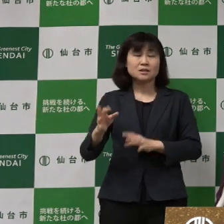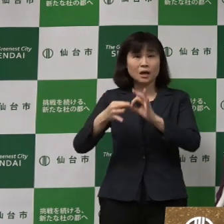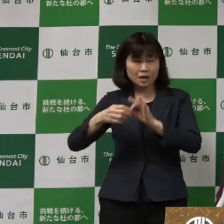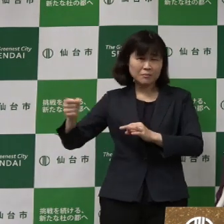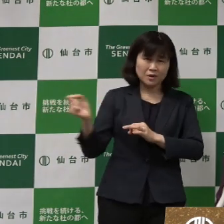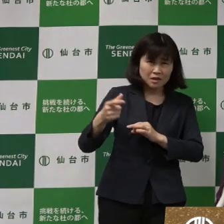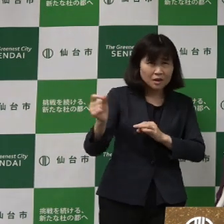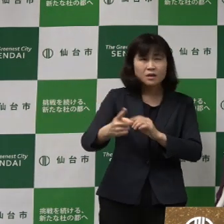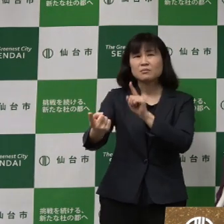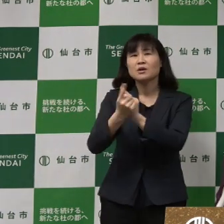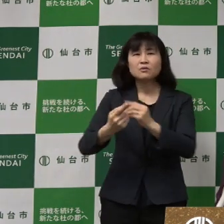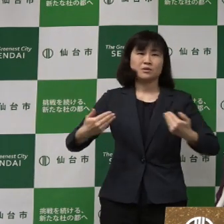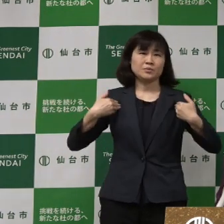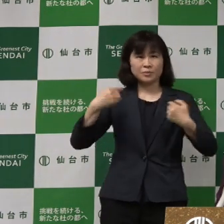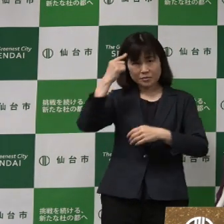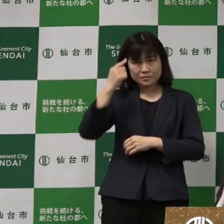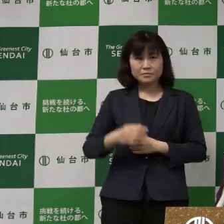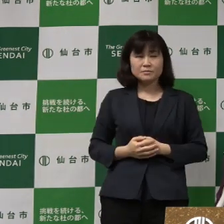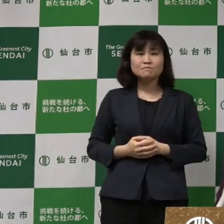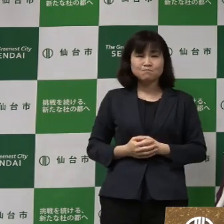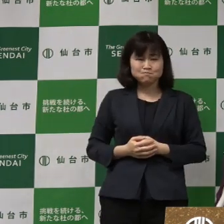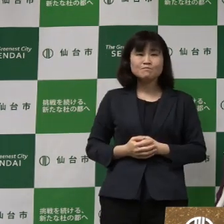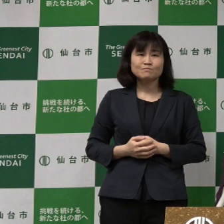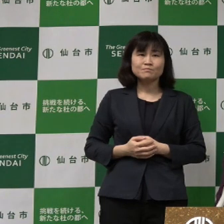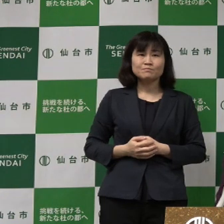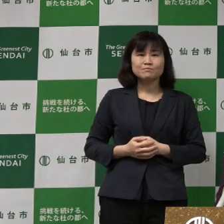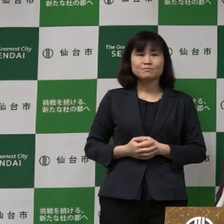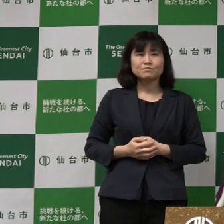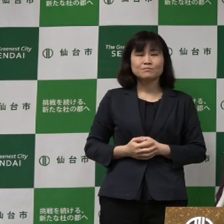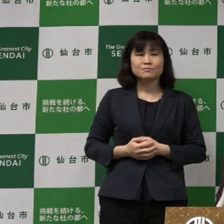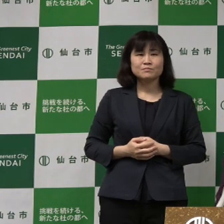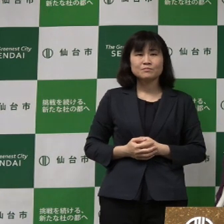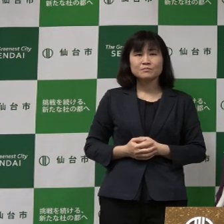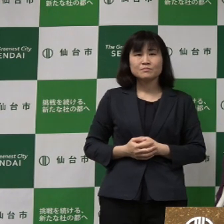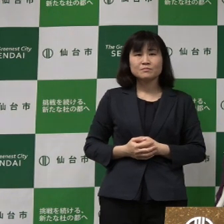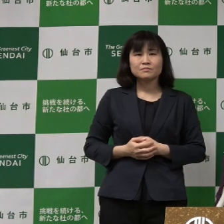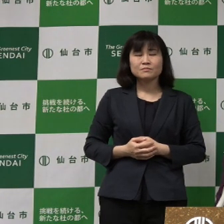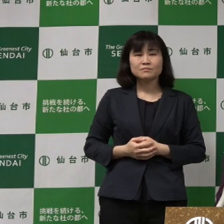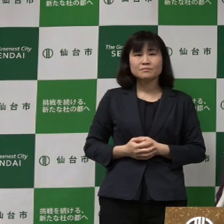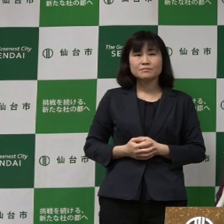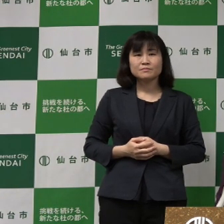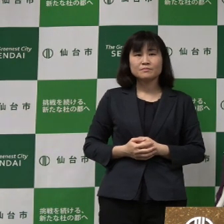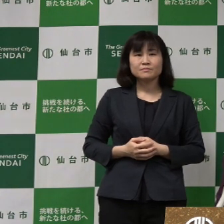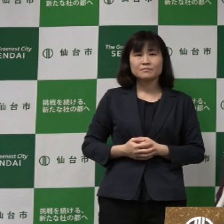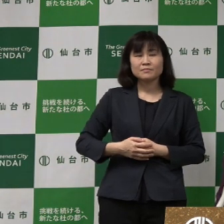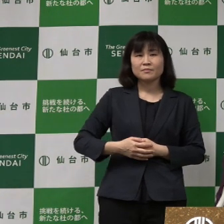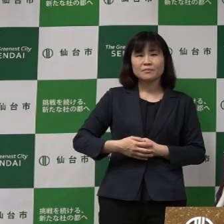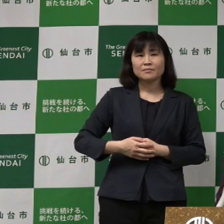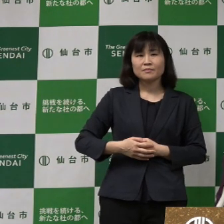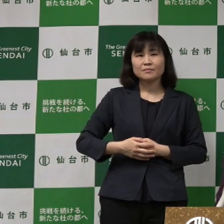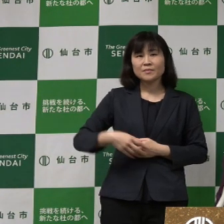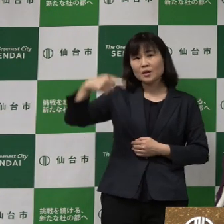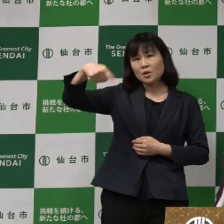ちゃいけない事案だというふうに認識をしております。で、教育委員会からはですね、重大事態に当た